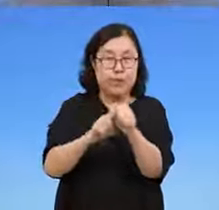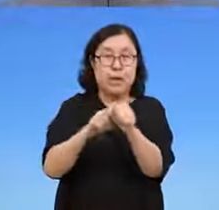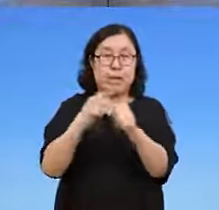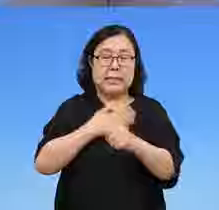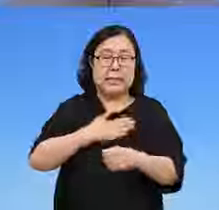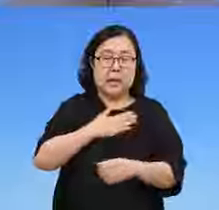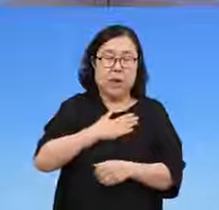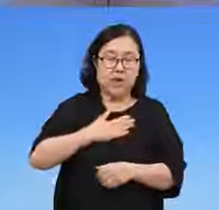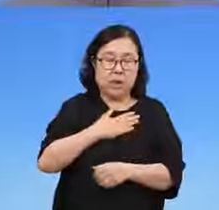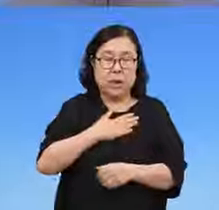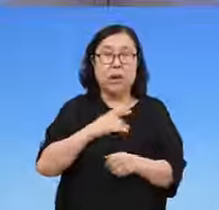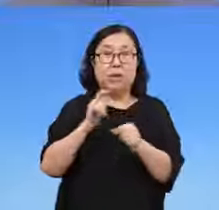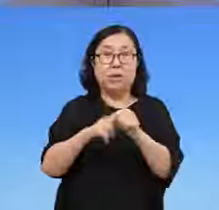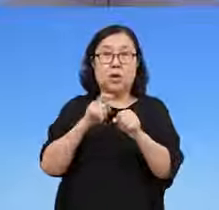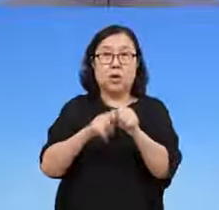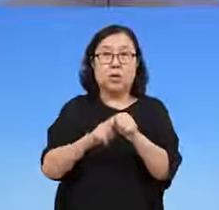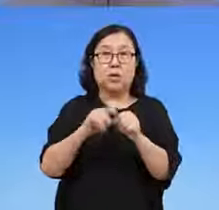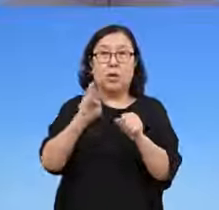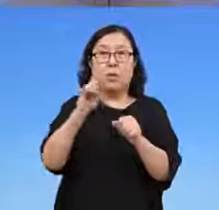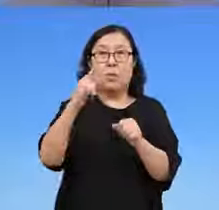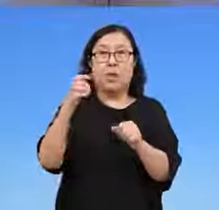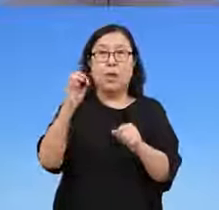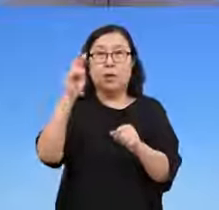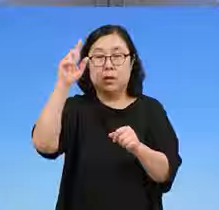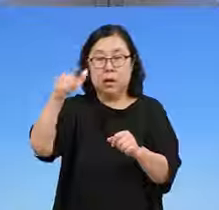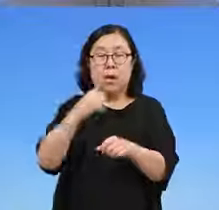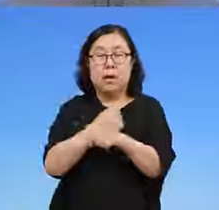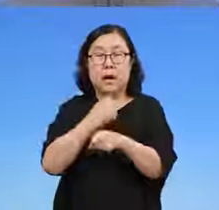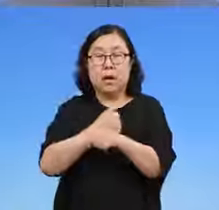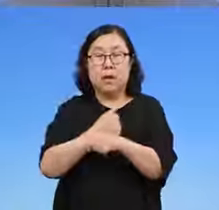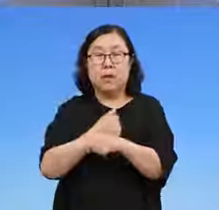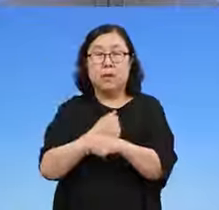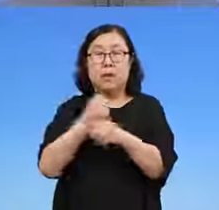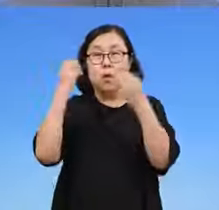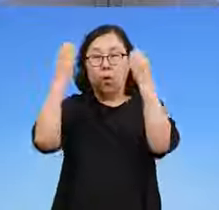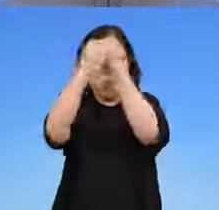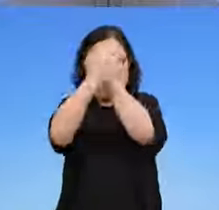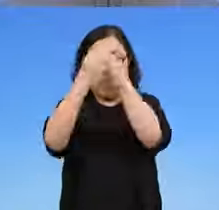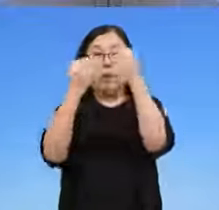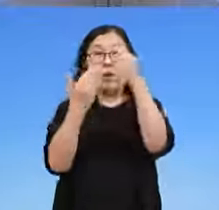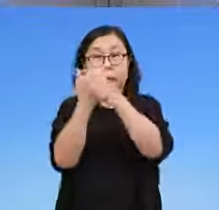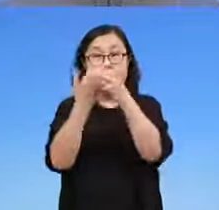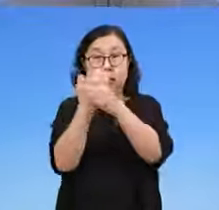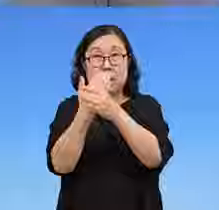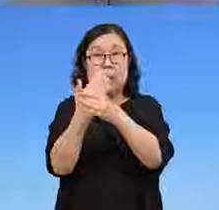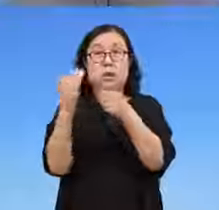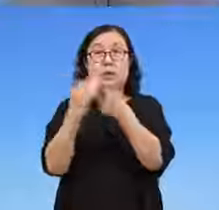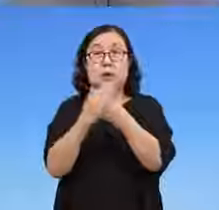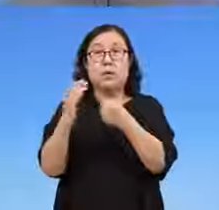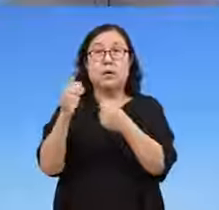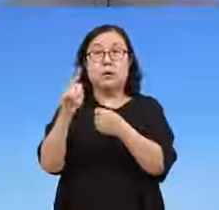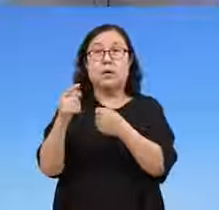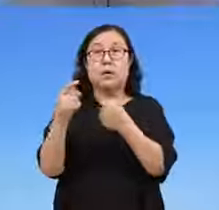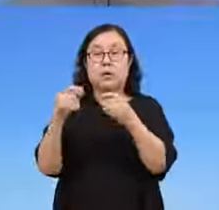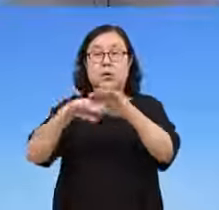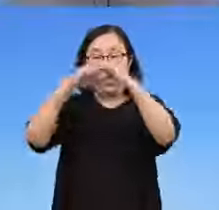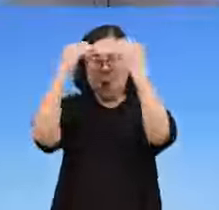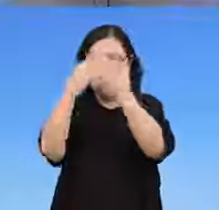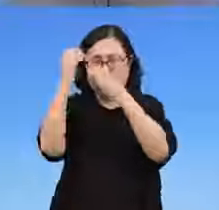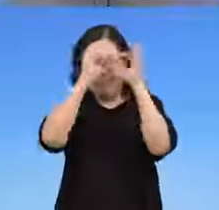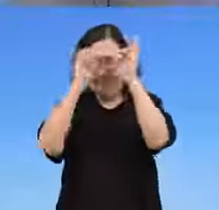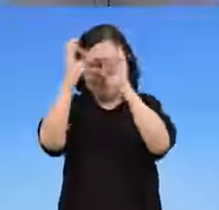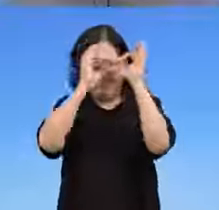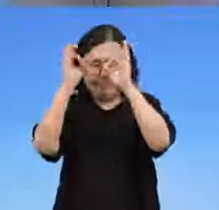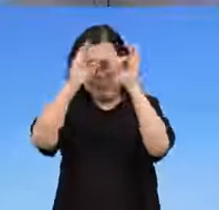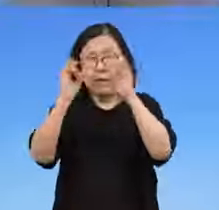그 사회의 이런 정서를 무시하고 번역을 한 부분이 오해를 일으켰다. 지난 한 주 동안 우리 교역자 팀에서 그런 거